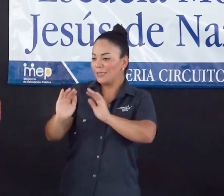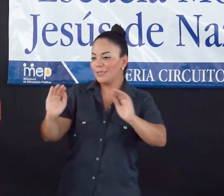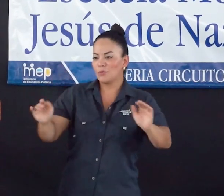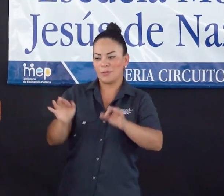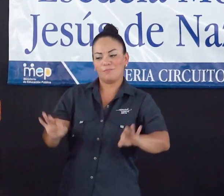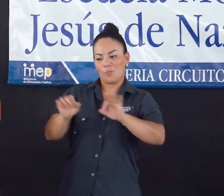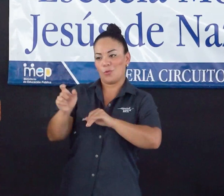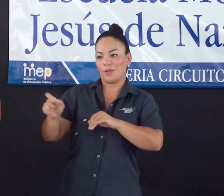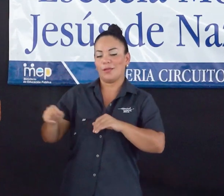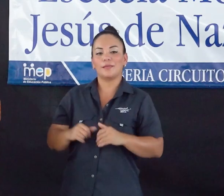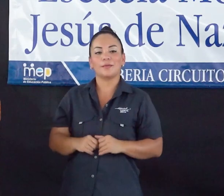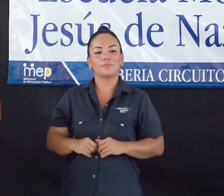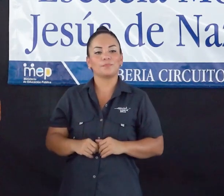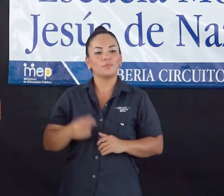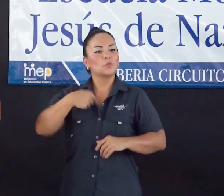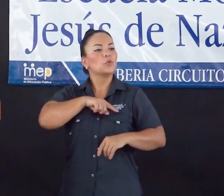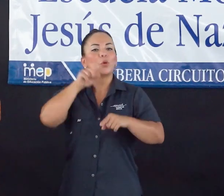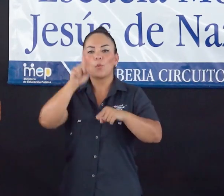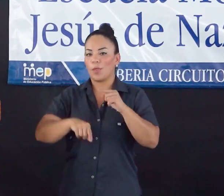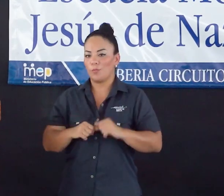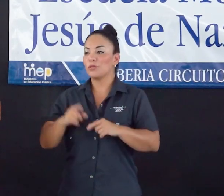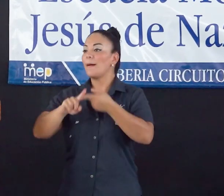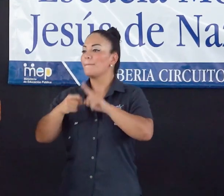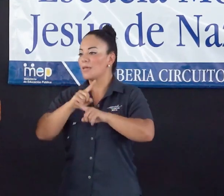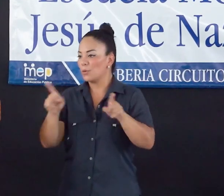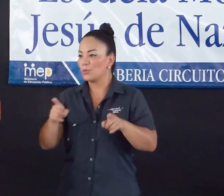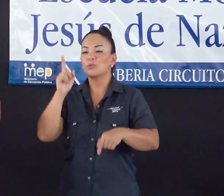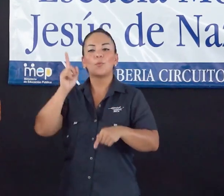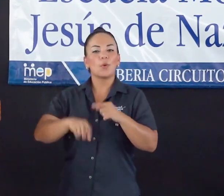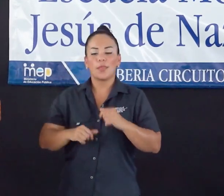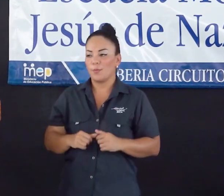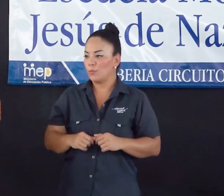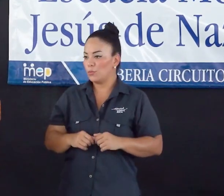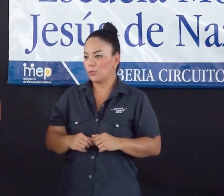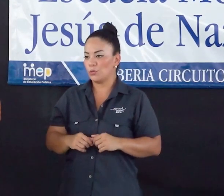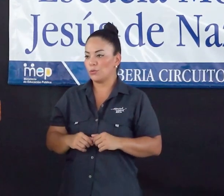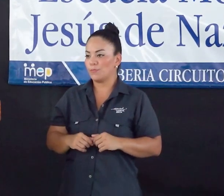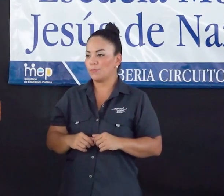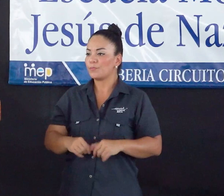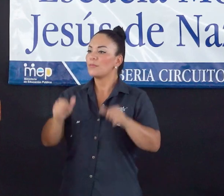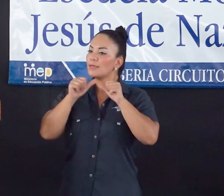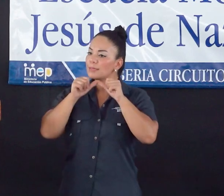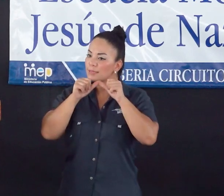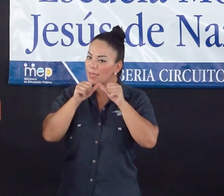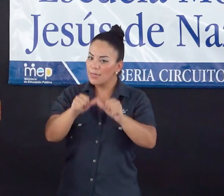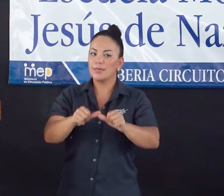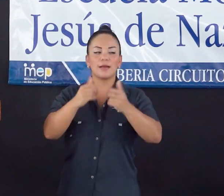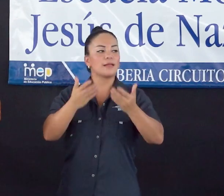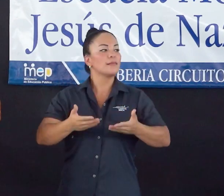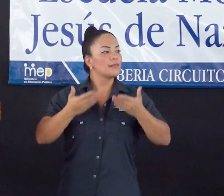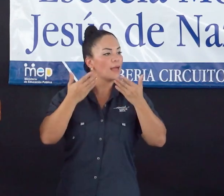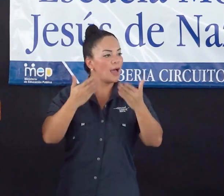importantes. No podemos, amigos y amigas, no podemos seguir